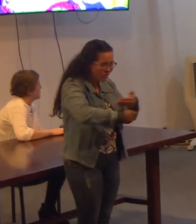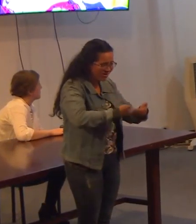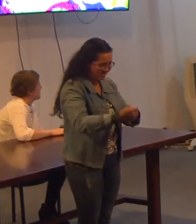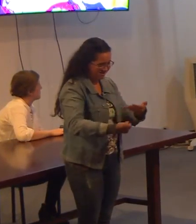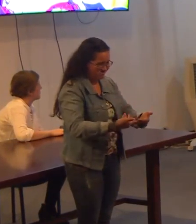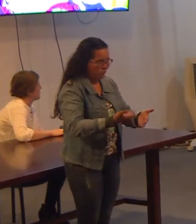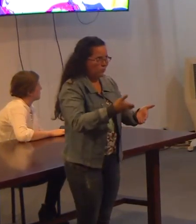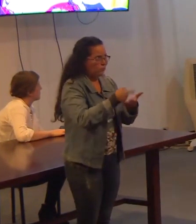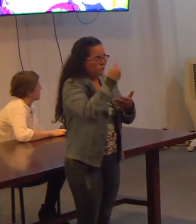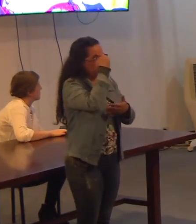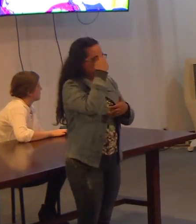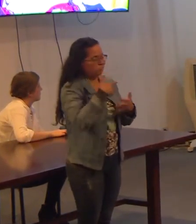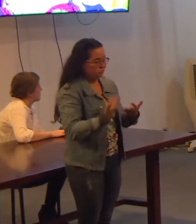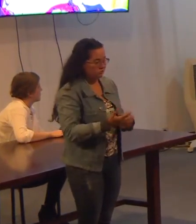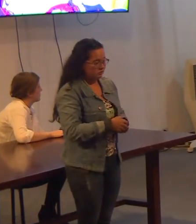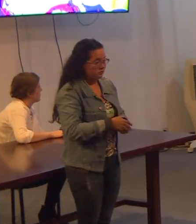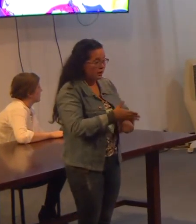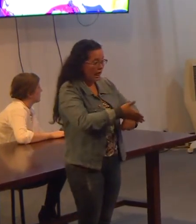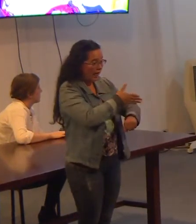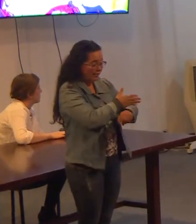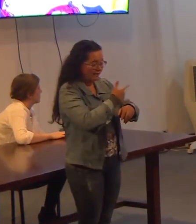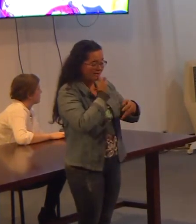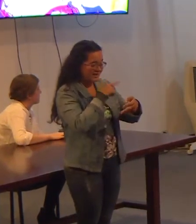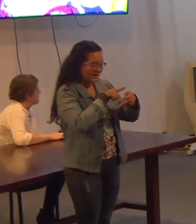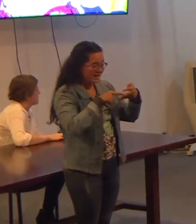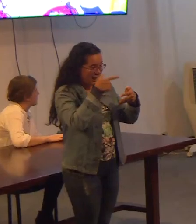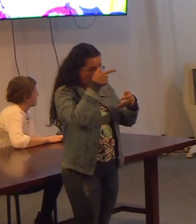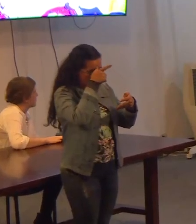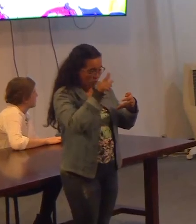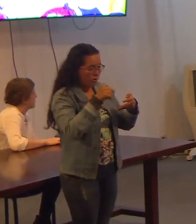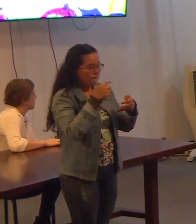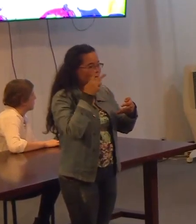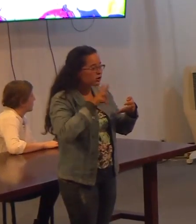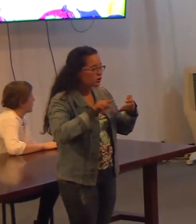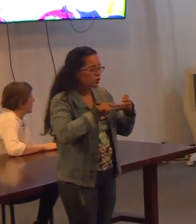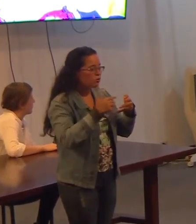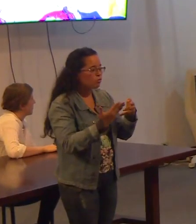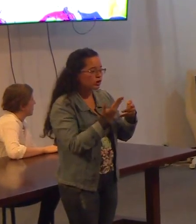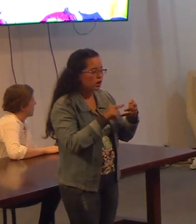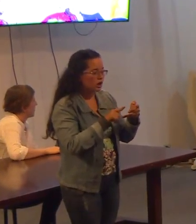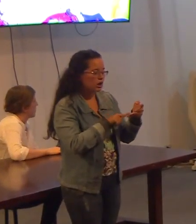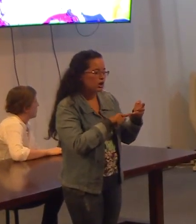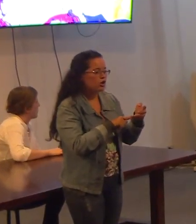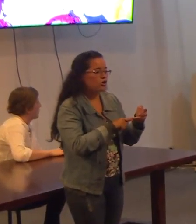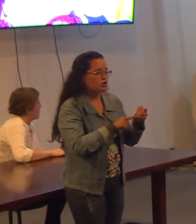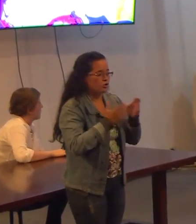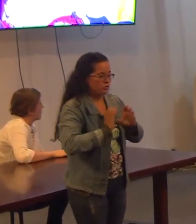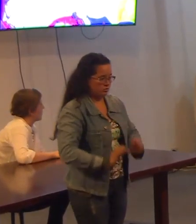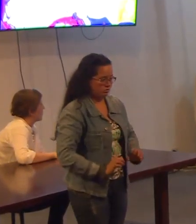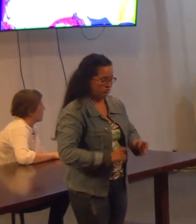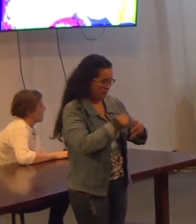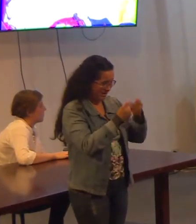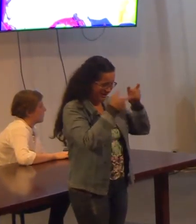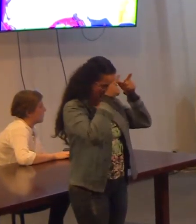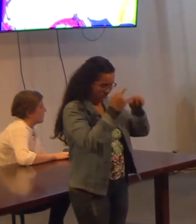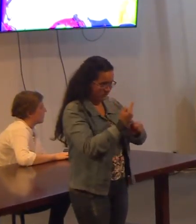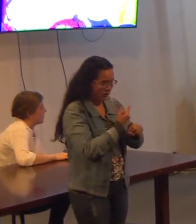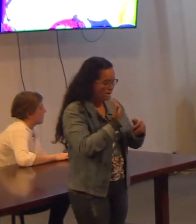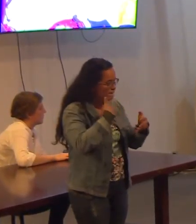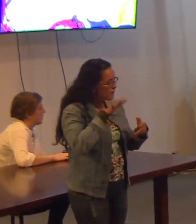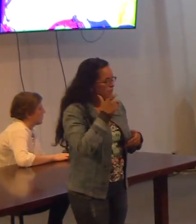estaba diciendo, trabajamos tres lenguajes artísticos, el visual, el musical y el corporal. Nos dimos cuenta que prevaleció el